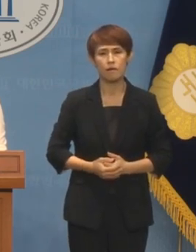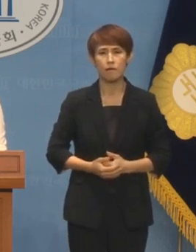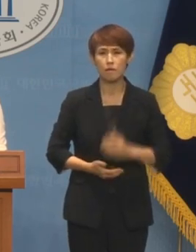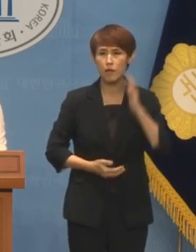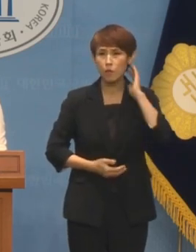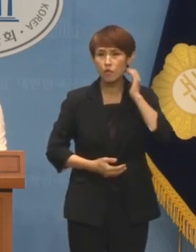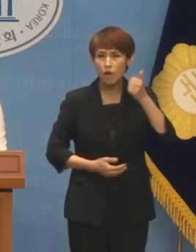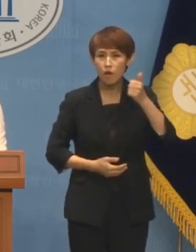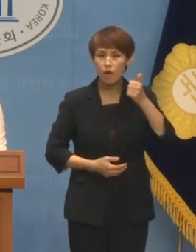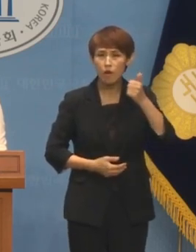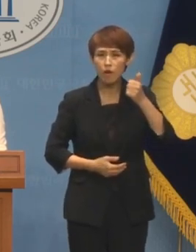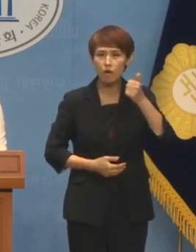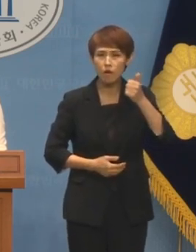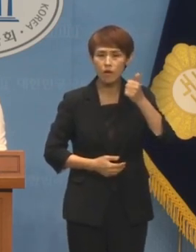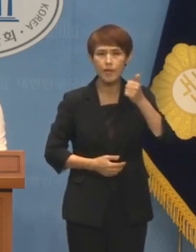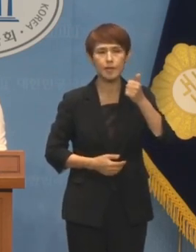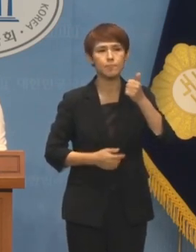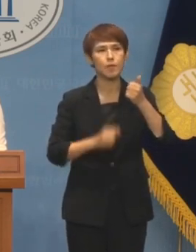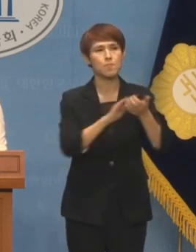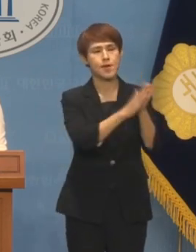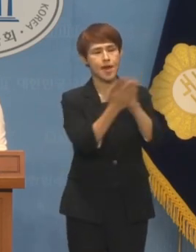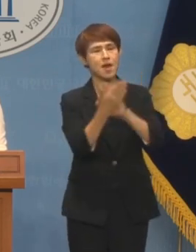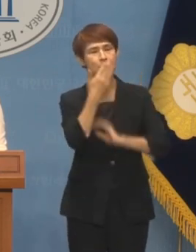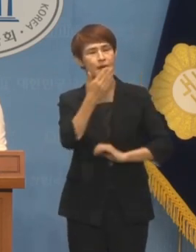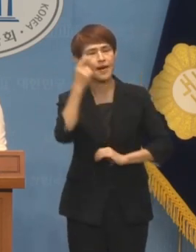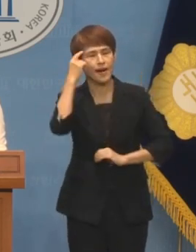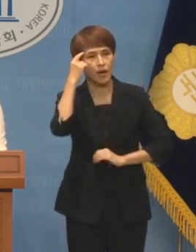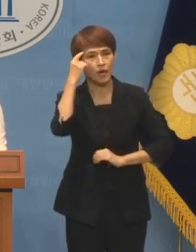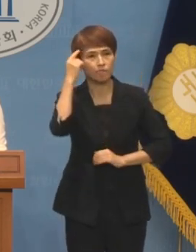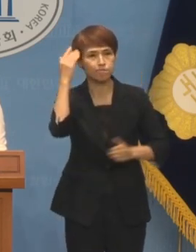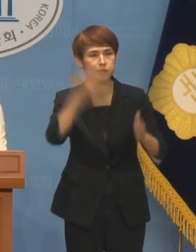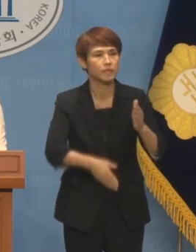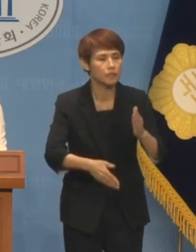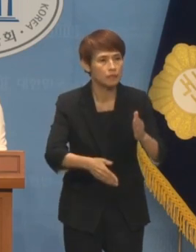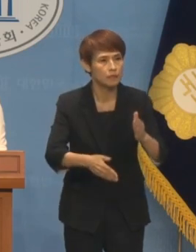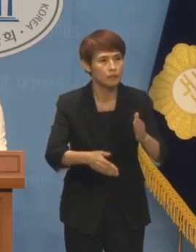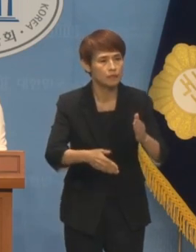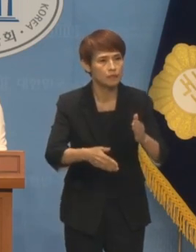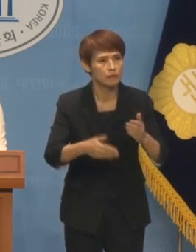대통령이 바뀔 것이라는 신락 같은 희망도 사라졌습니다.